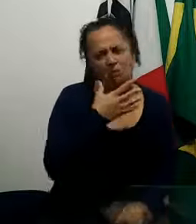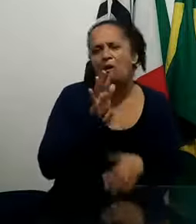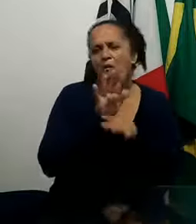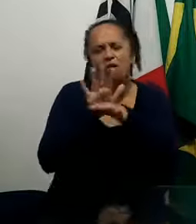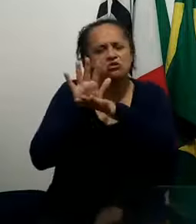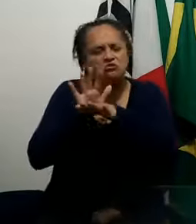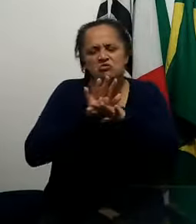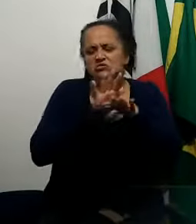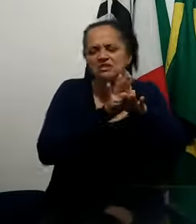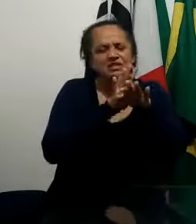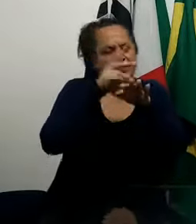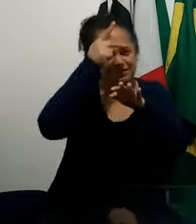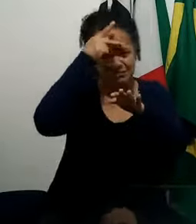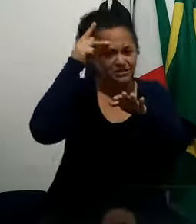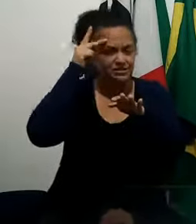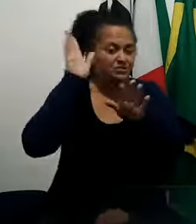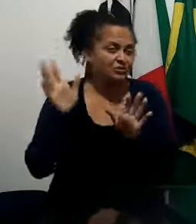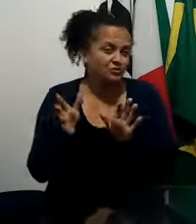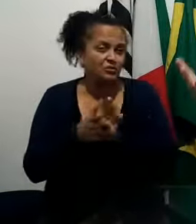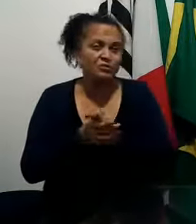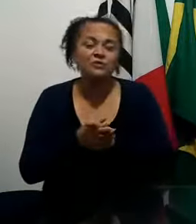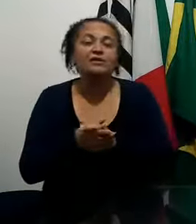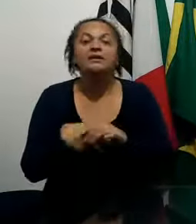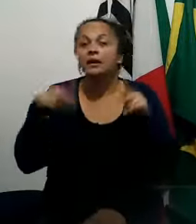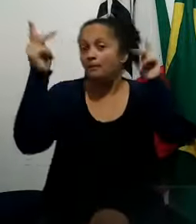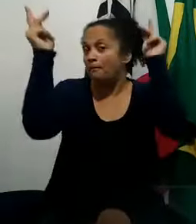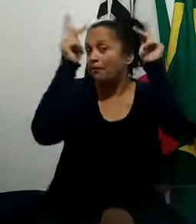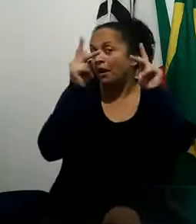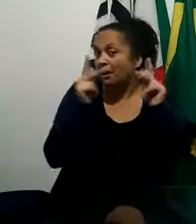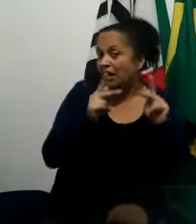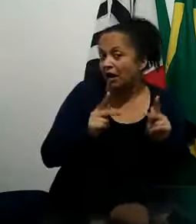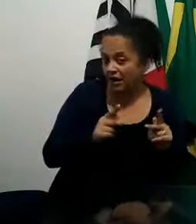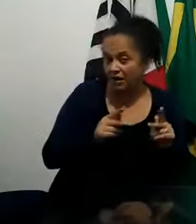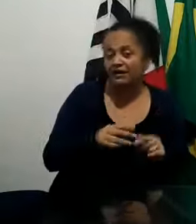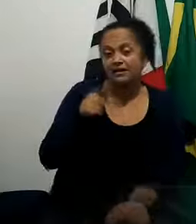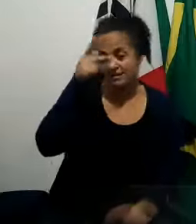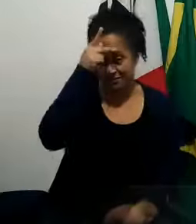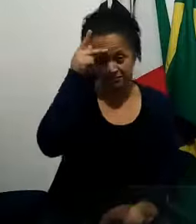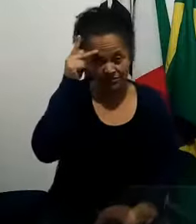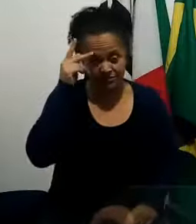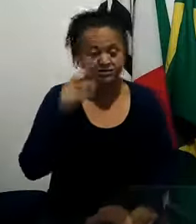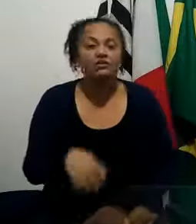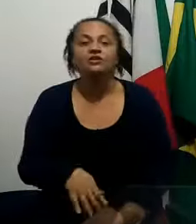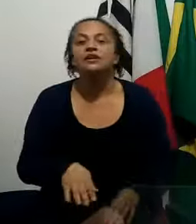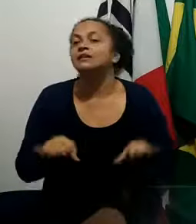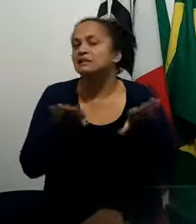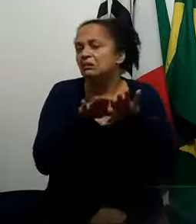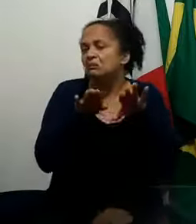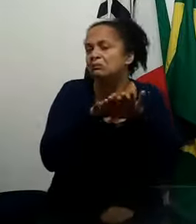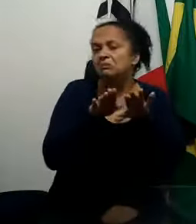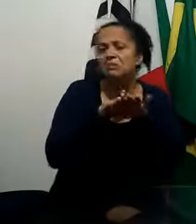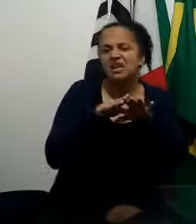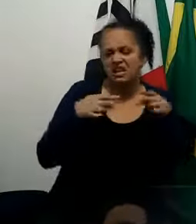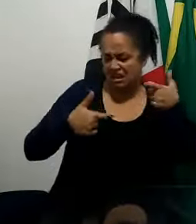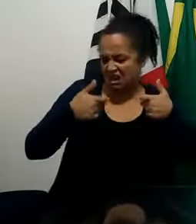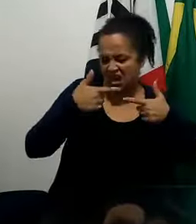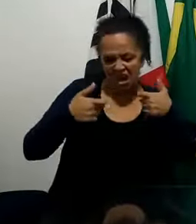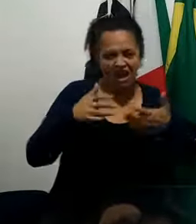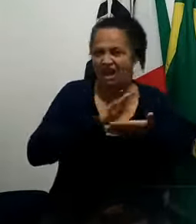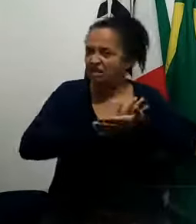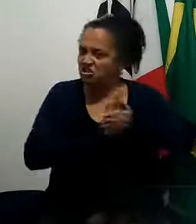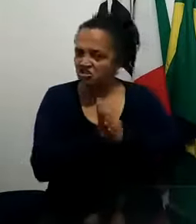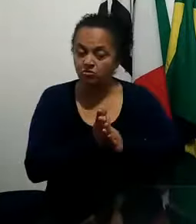está em crise, uma paz entre as nações, principalmente entre os árabes e os judeus, mas no final dos